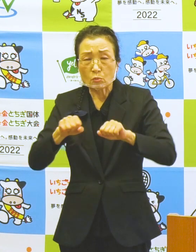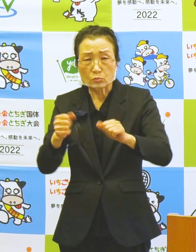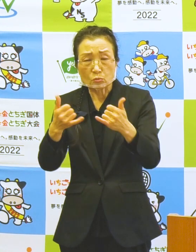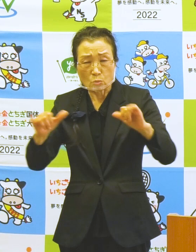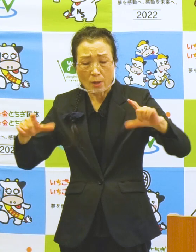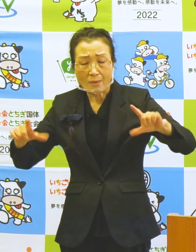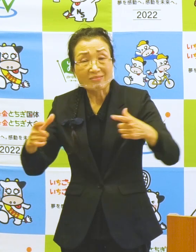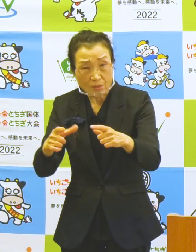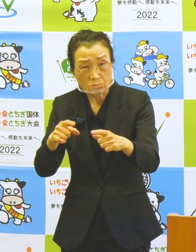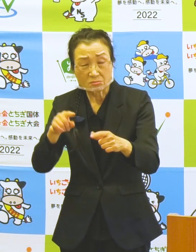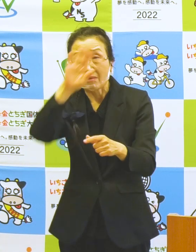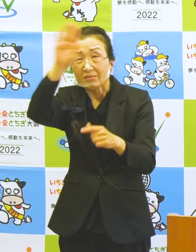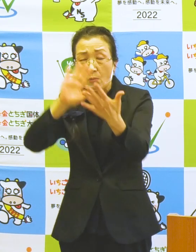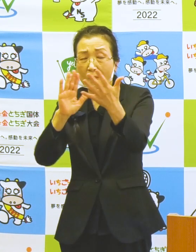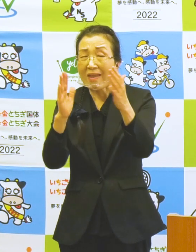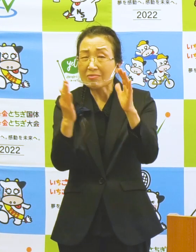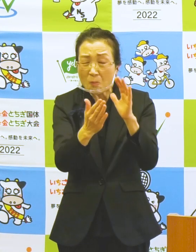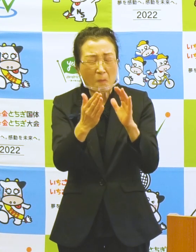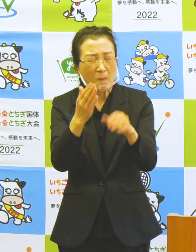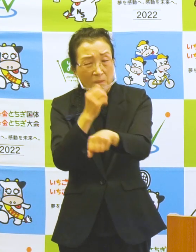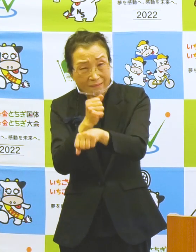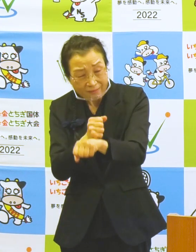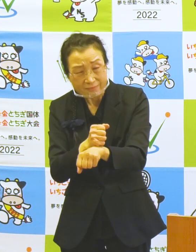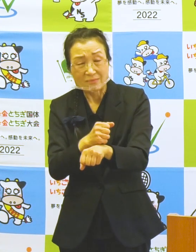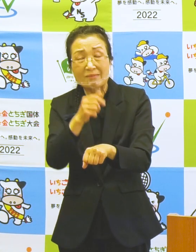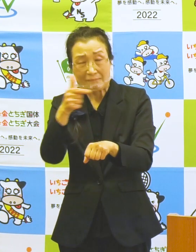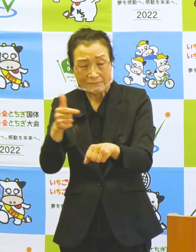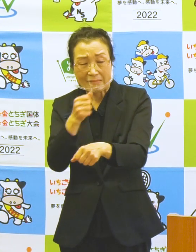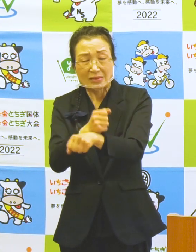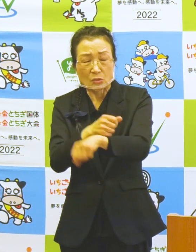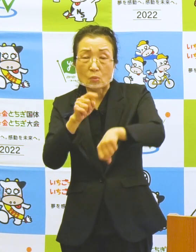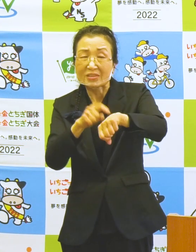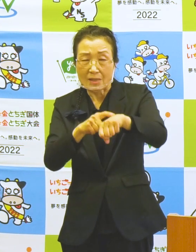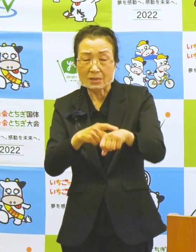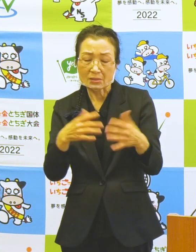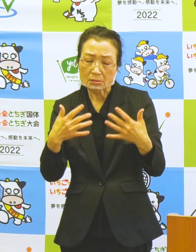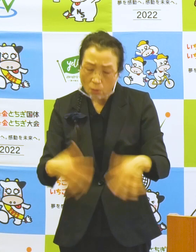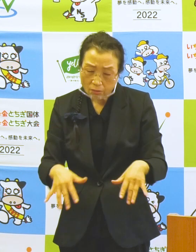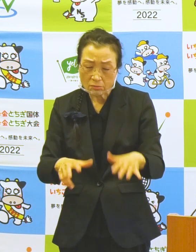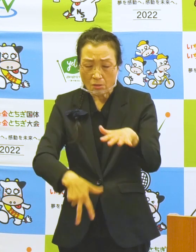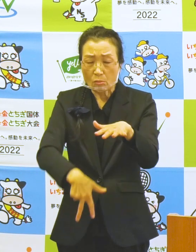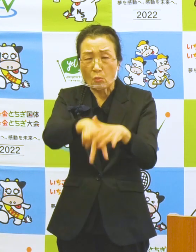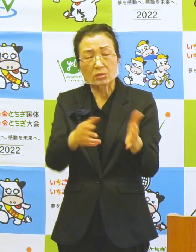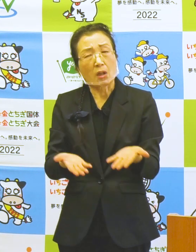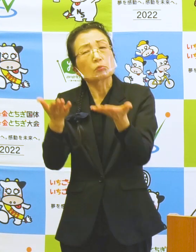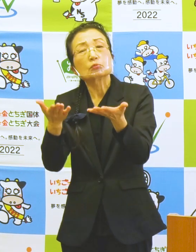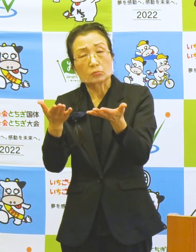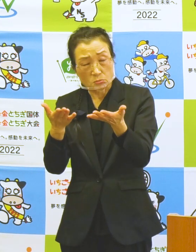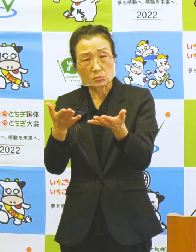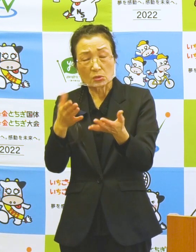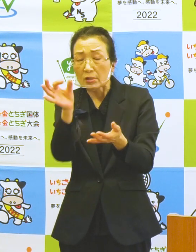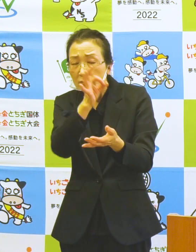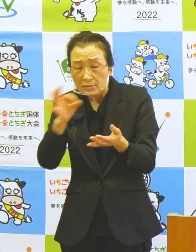変動への対応などを目的に、作業時間や疲労、ストレスの軽減、農産